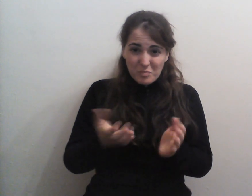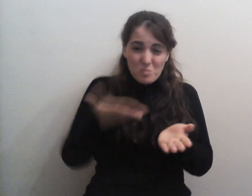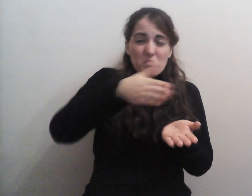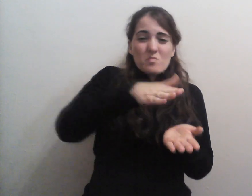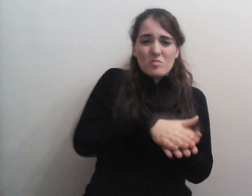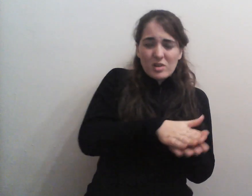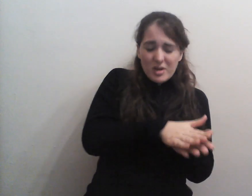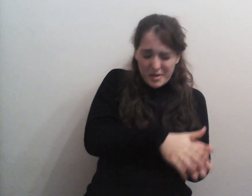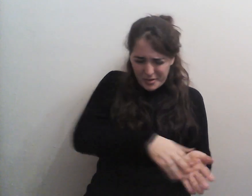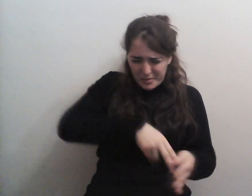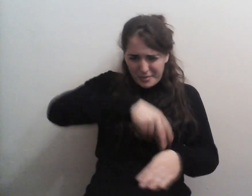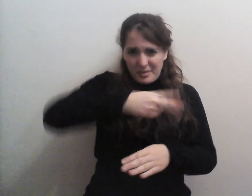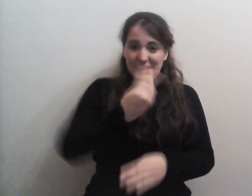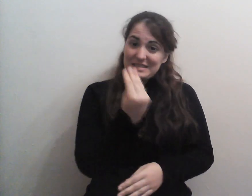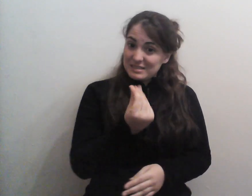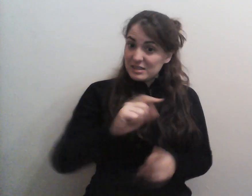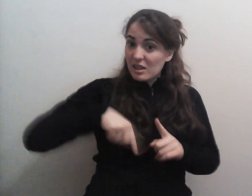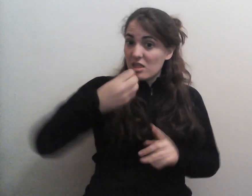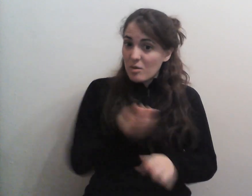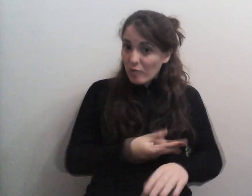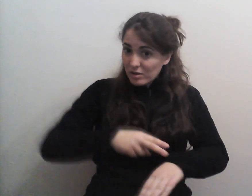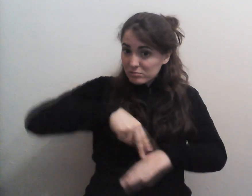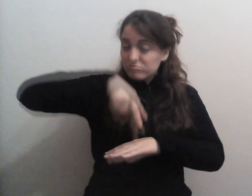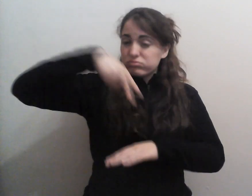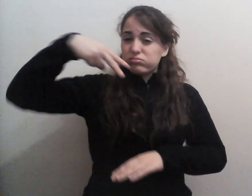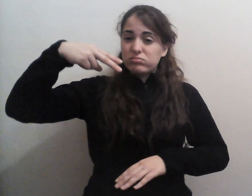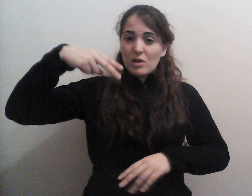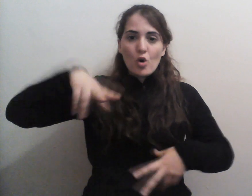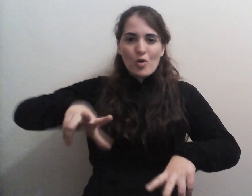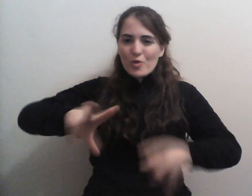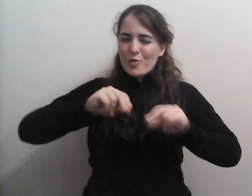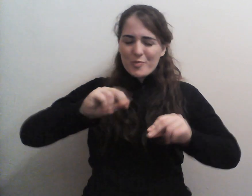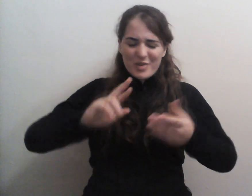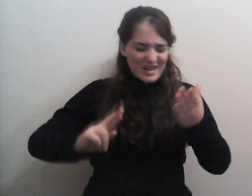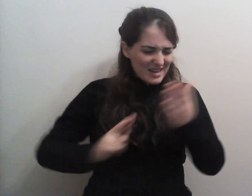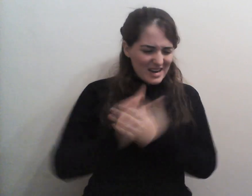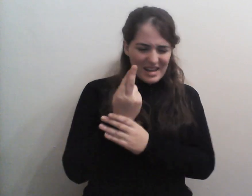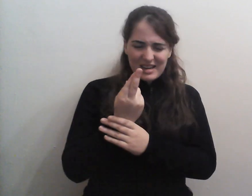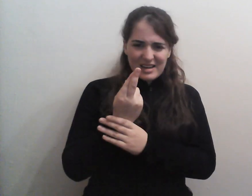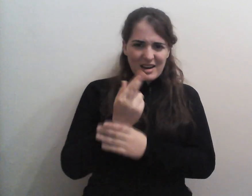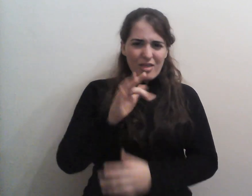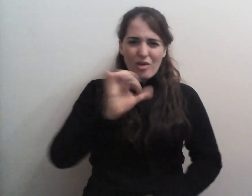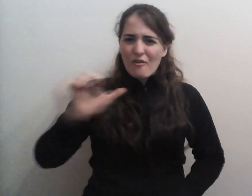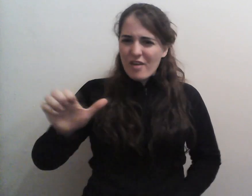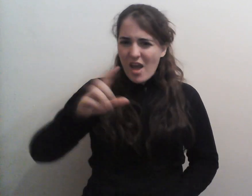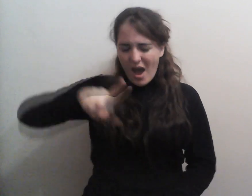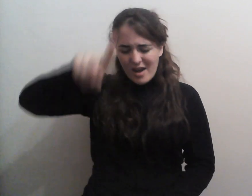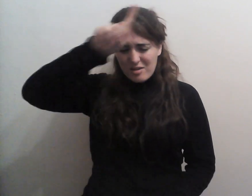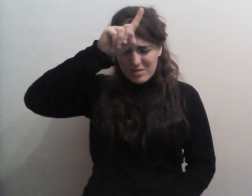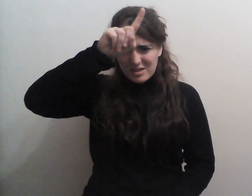compró nuestra salvación completa. Nuestra regeneración, conversión, fe, arrepentimiento. Cristo